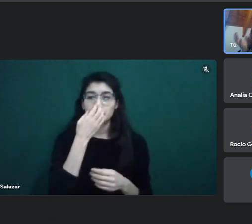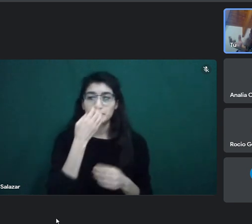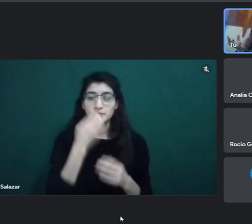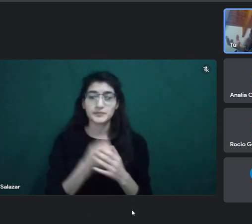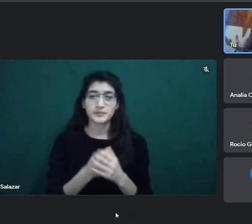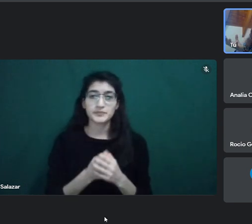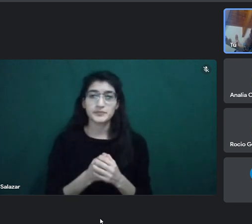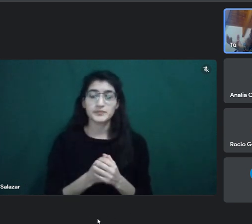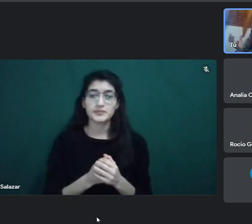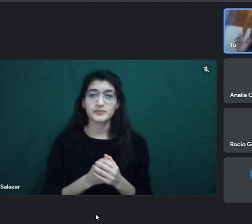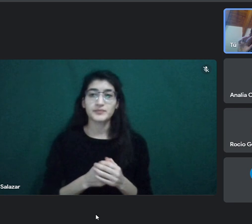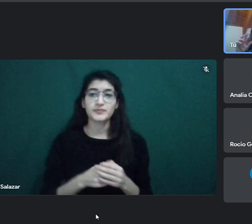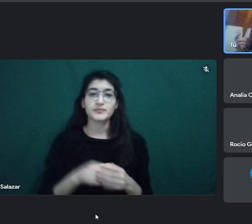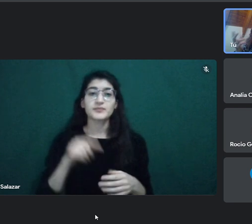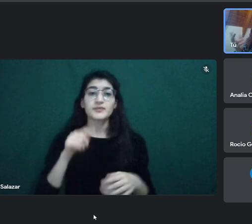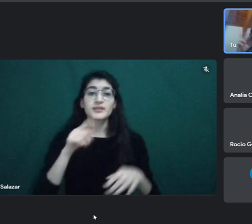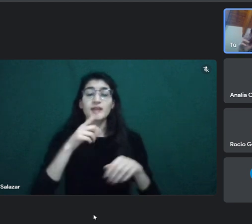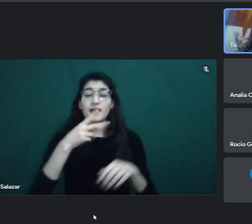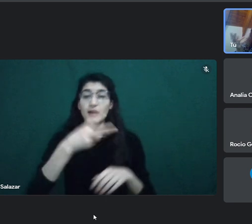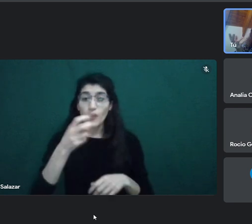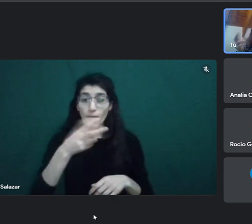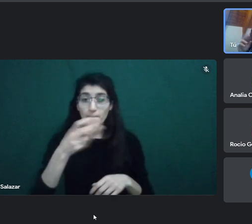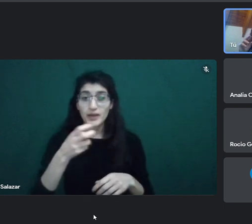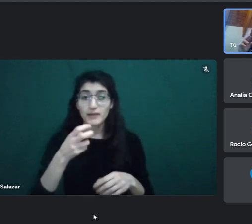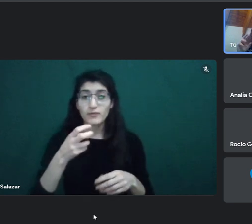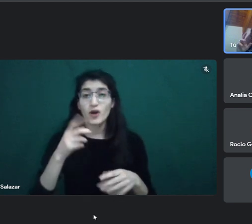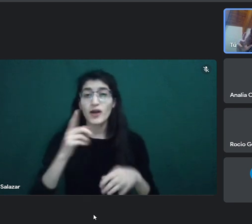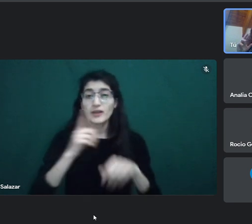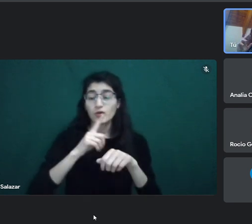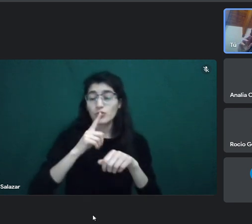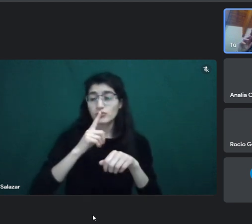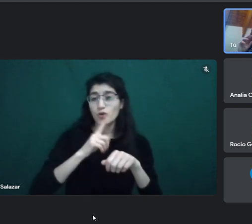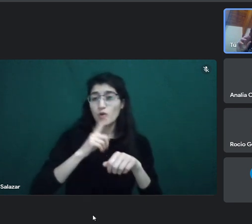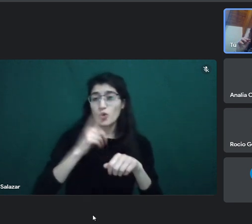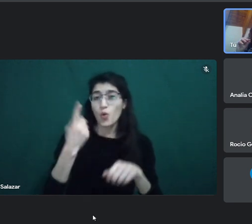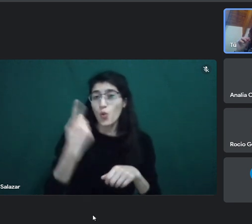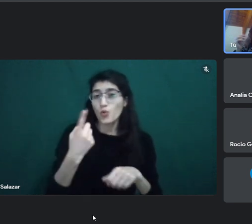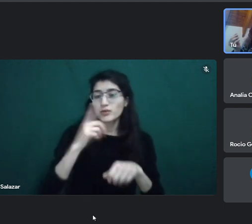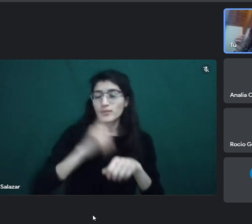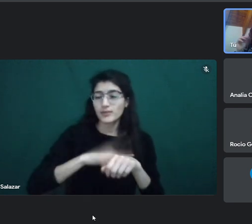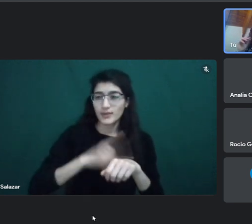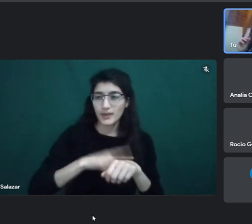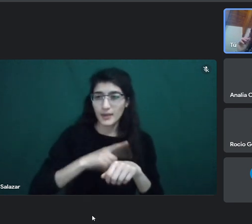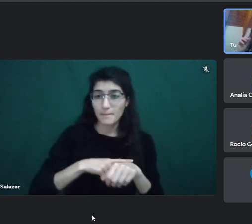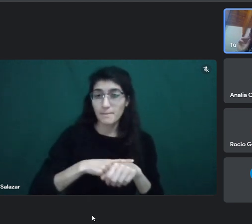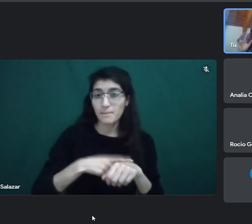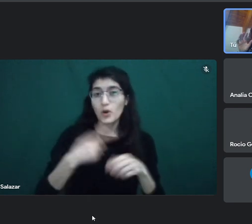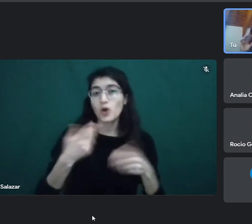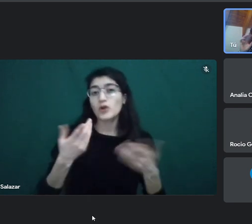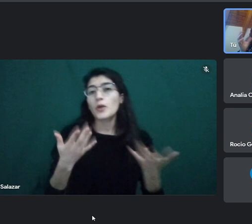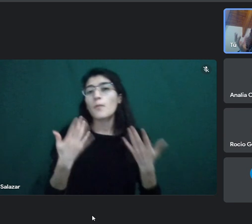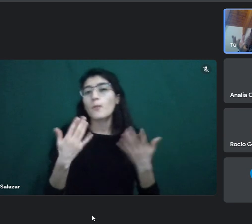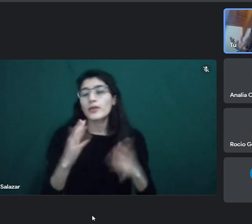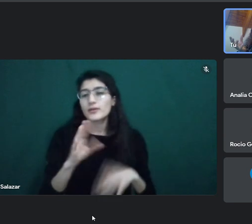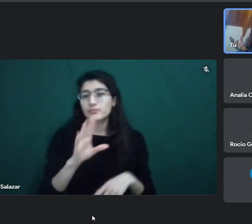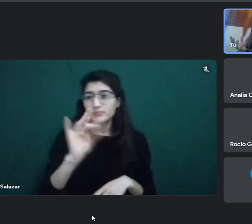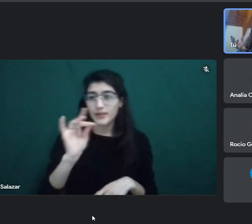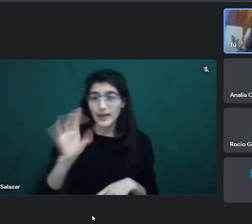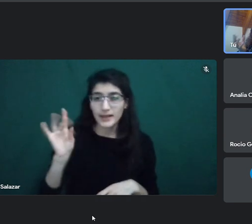solo tiempo verbal o la alternativa de poder o de elegir entre dos, pero no más de